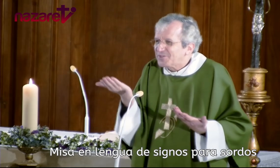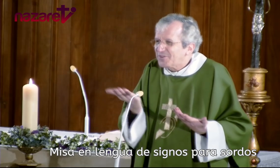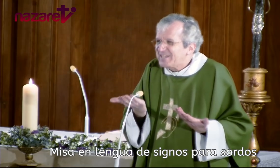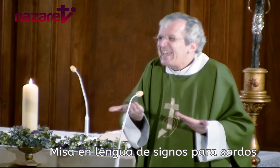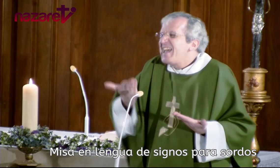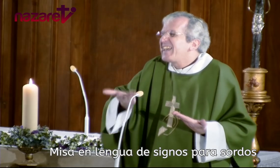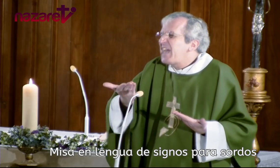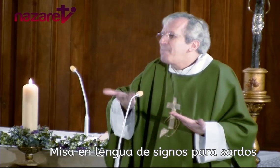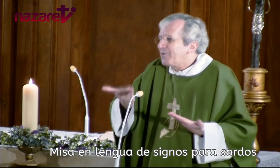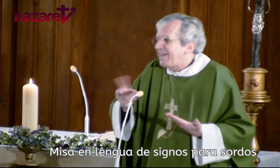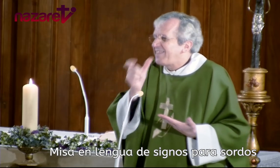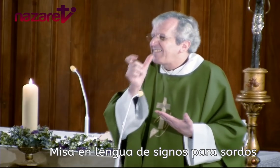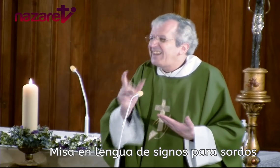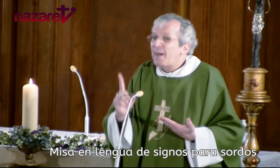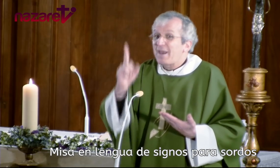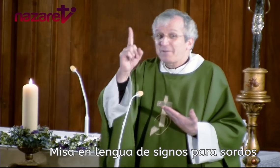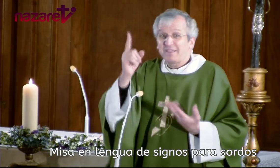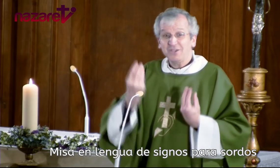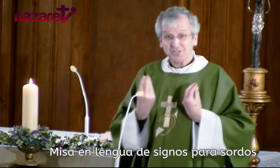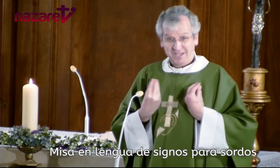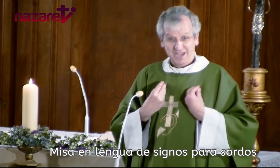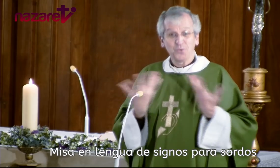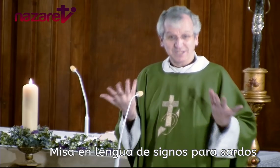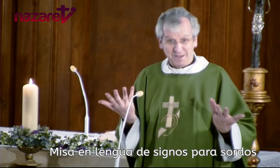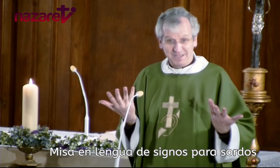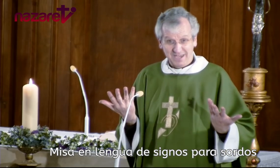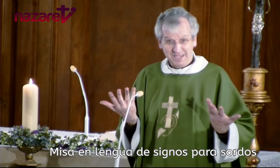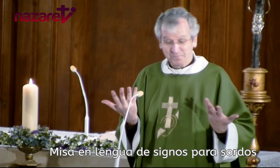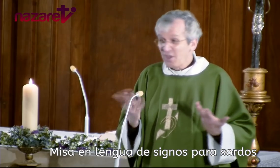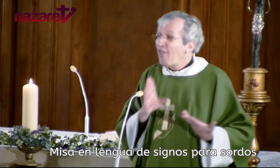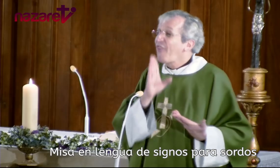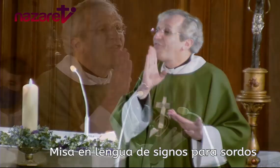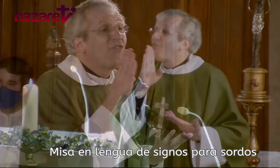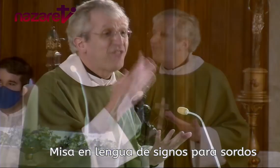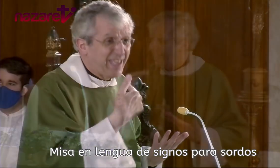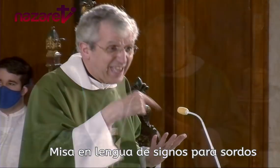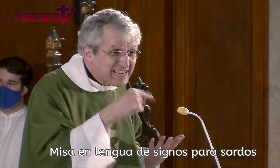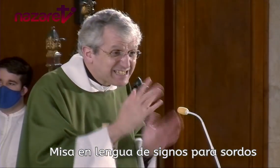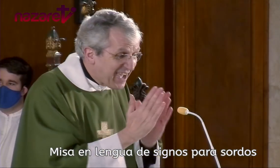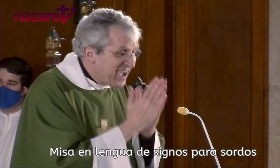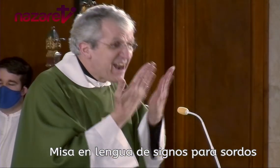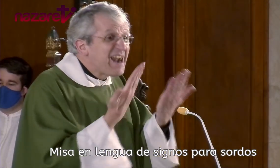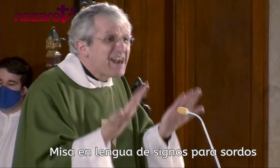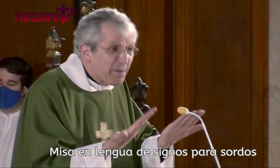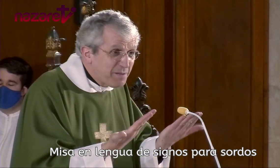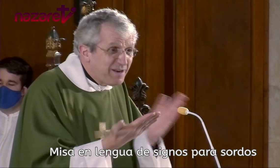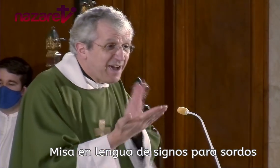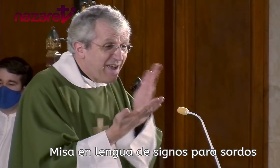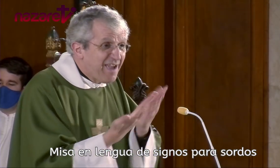nosotros qué importancia tiene la palabra de Dios en nuestra vida. ¿Dónde está la Biblia,